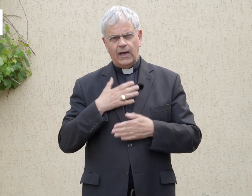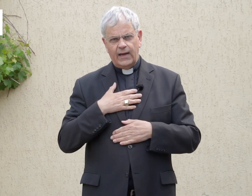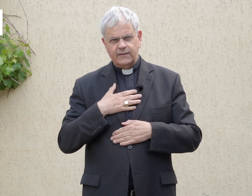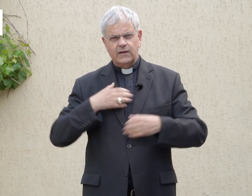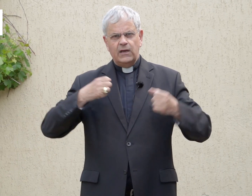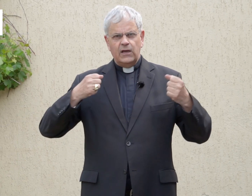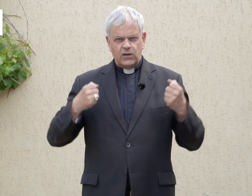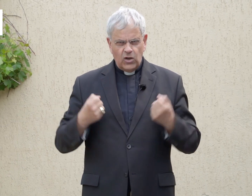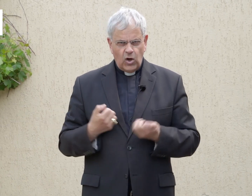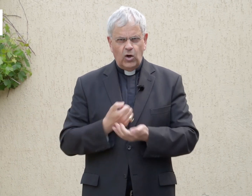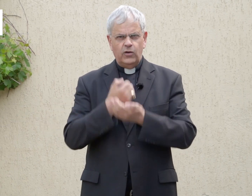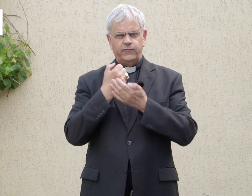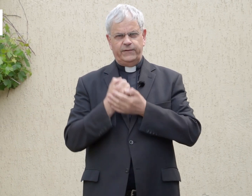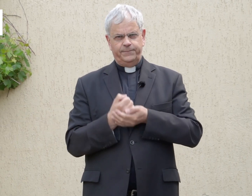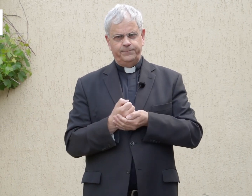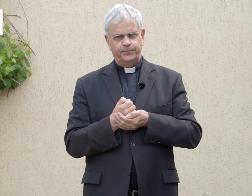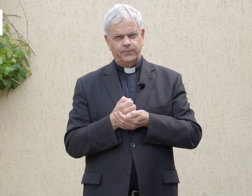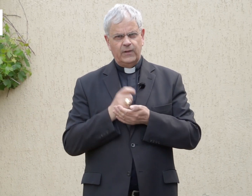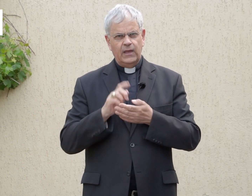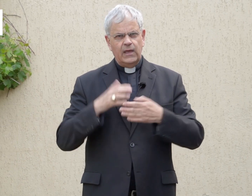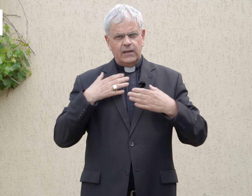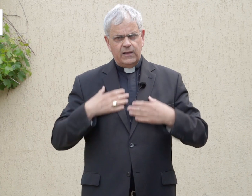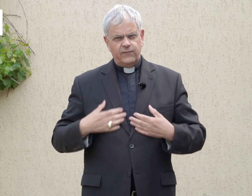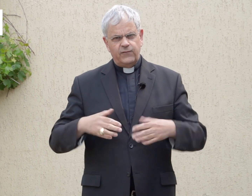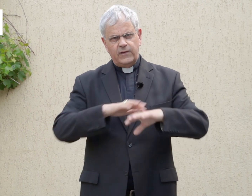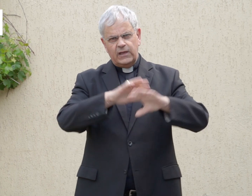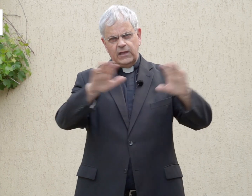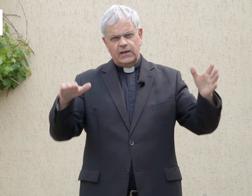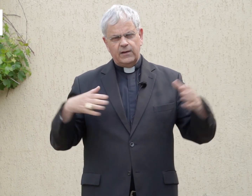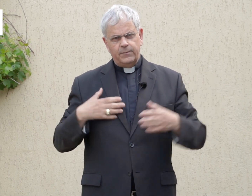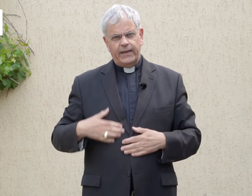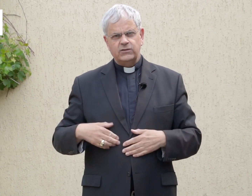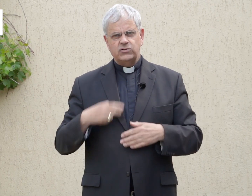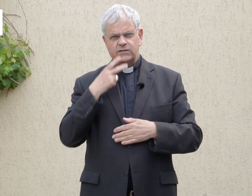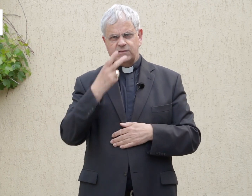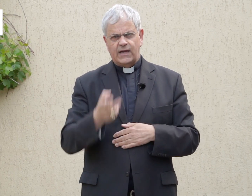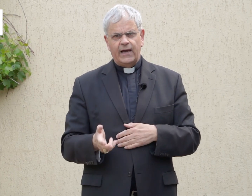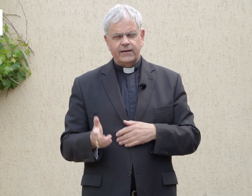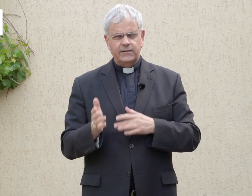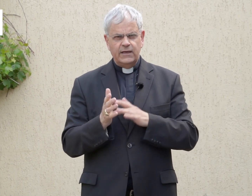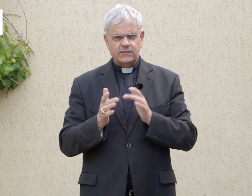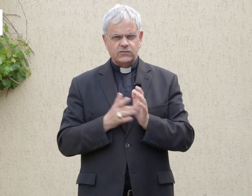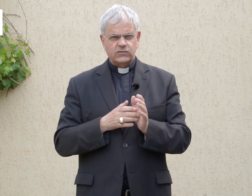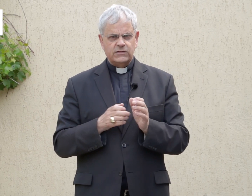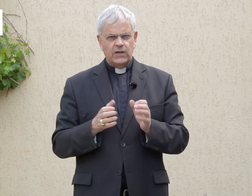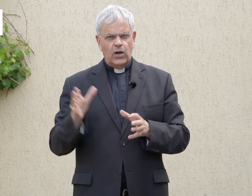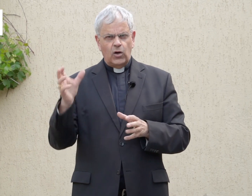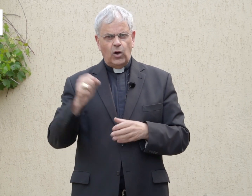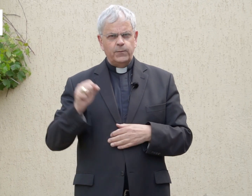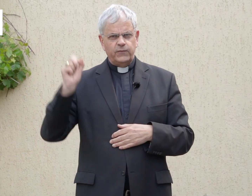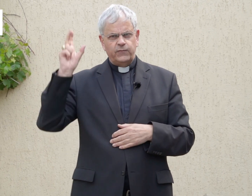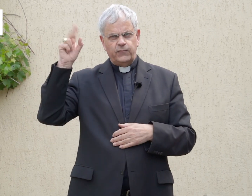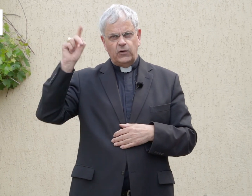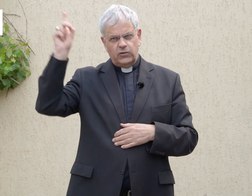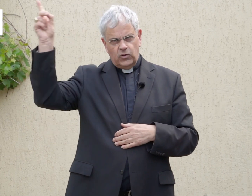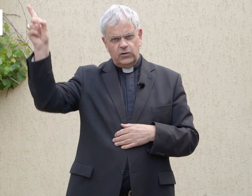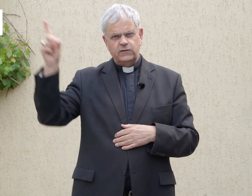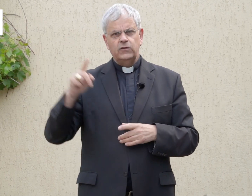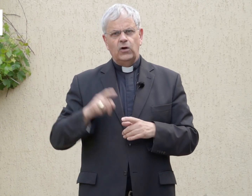hat geholfen. Die vielen Menschen sagen, Jesus kommt von Gott